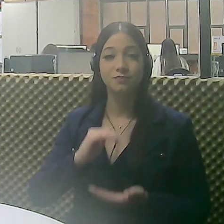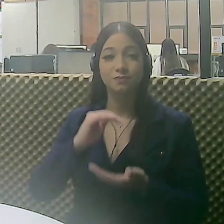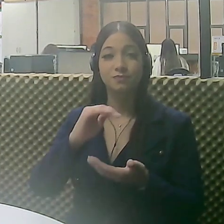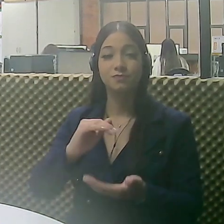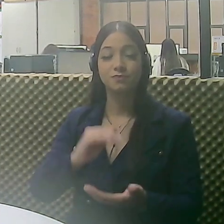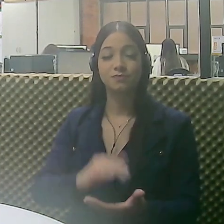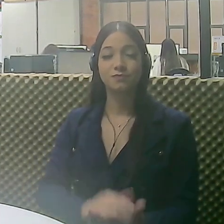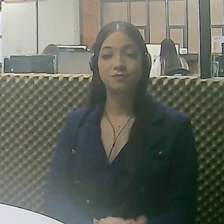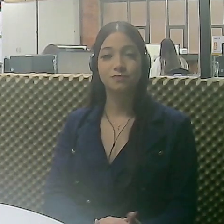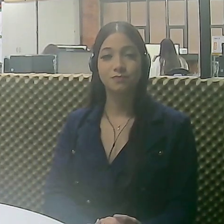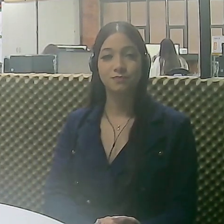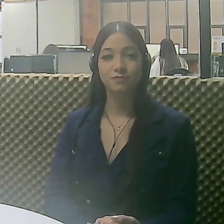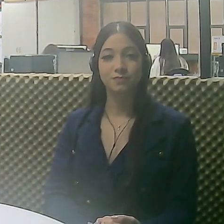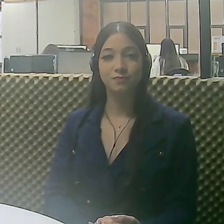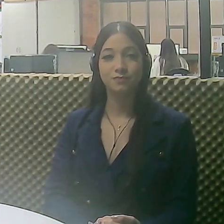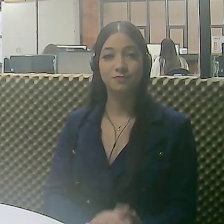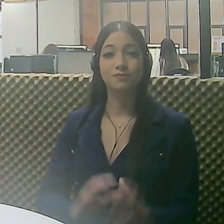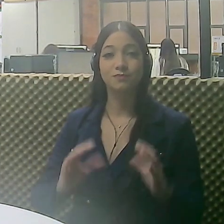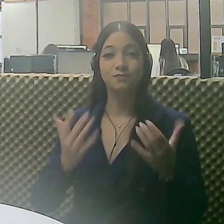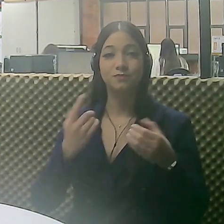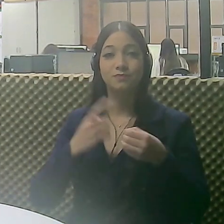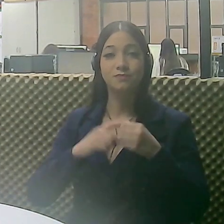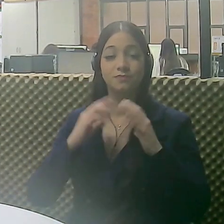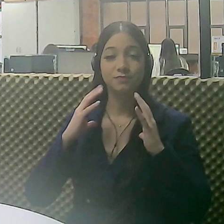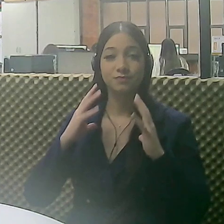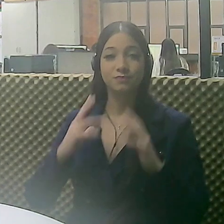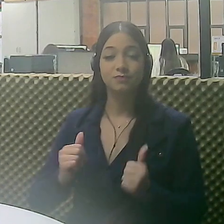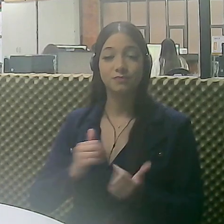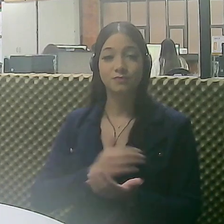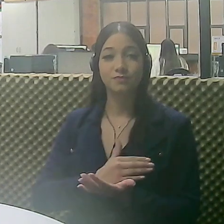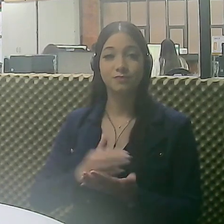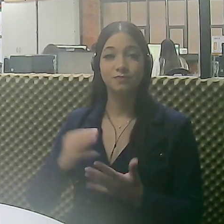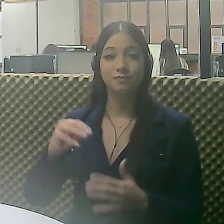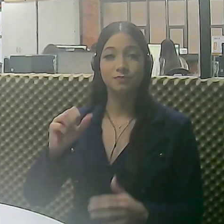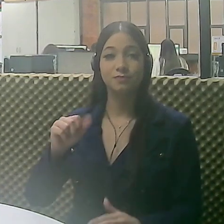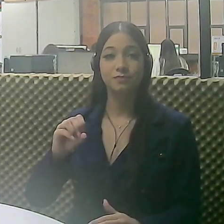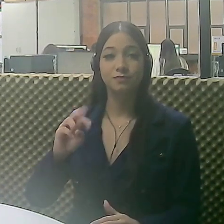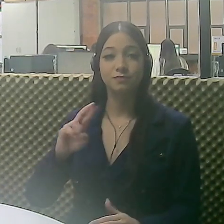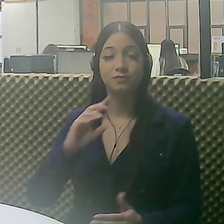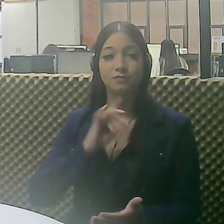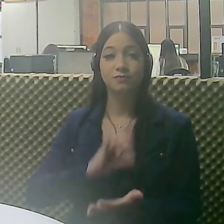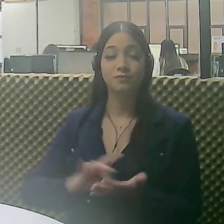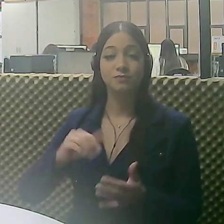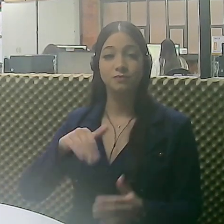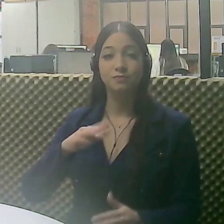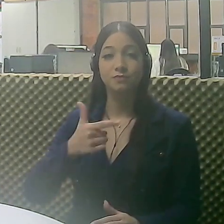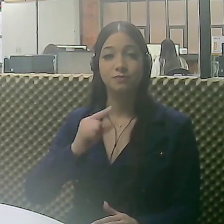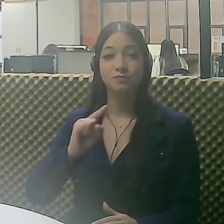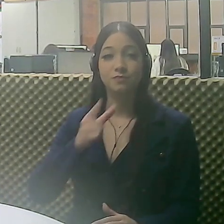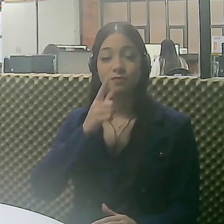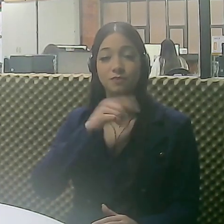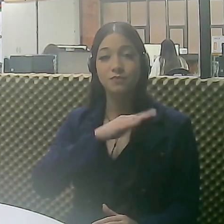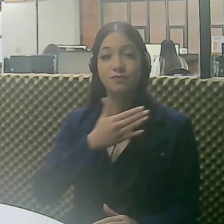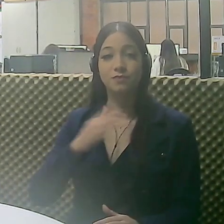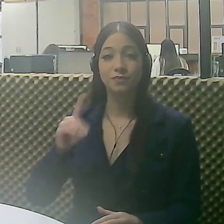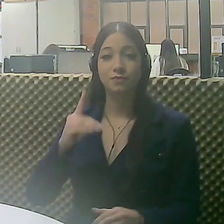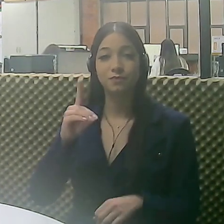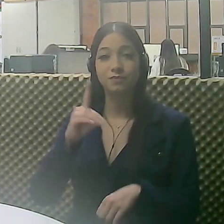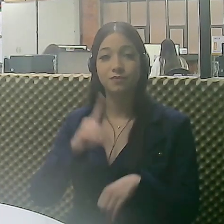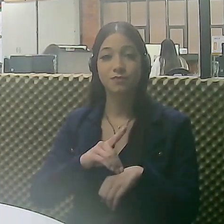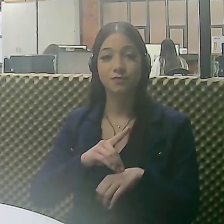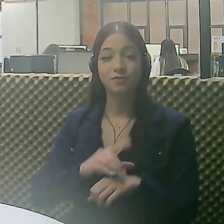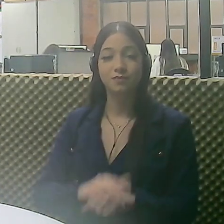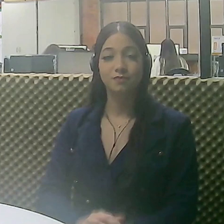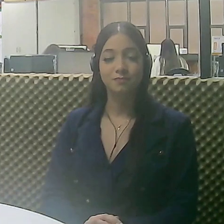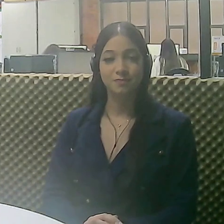doações. Mutirão Cidade Limpa inicia na região do Mansur com a eliminação de mais de 2 mil criadouros e focos do mosquito